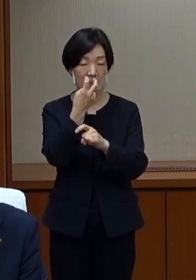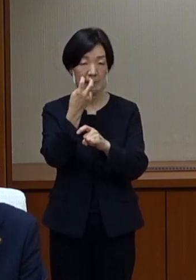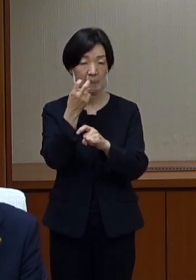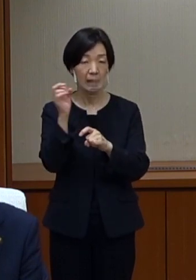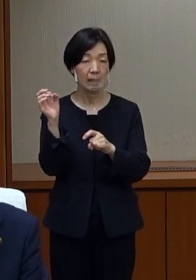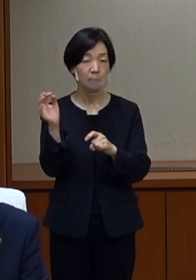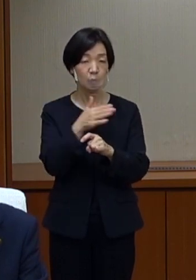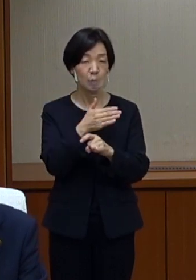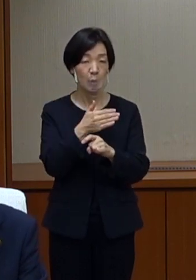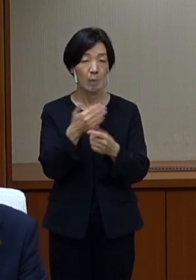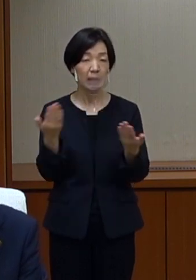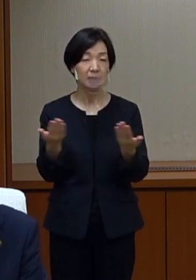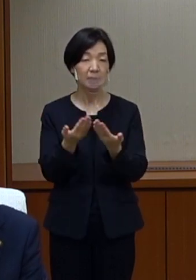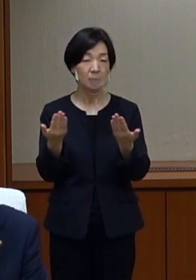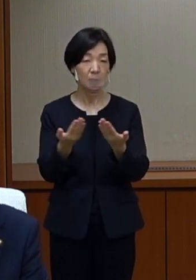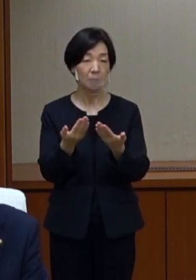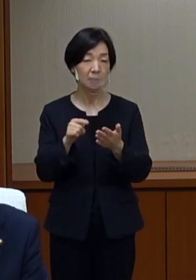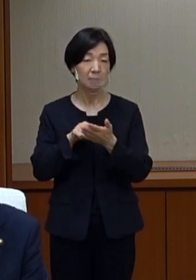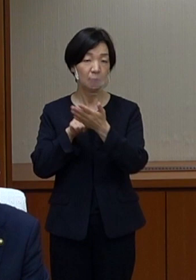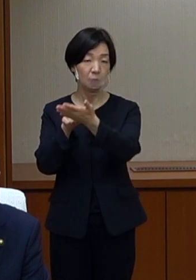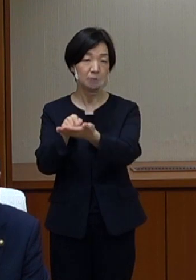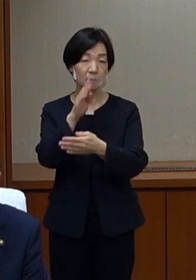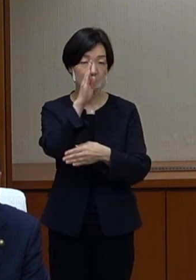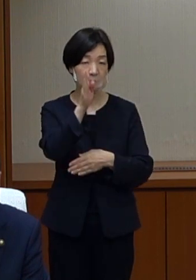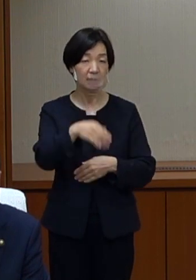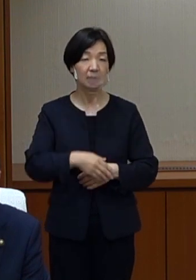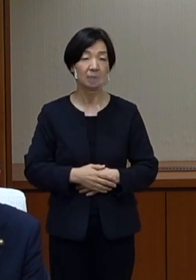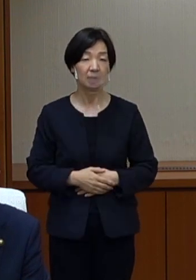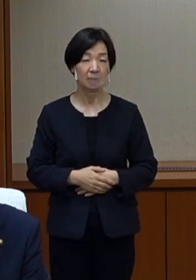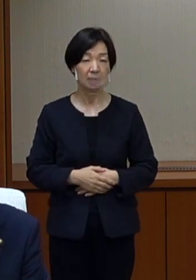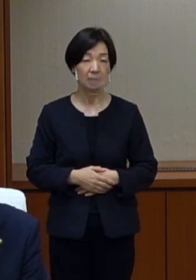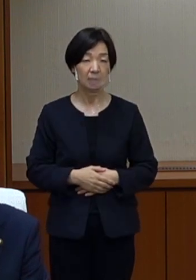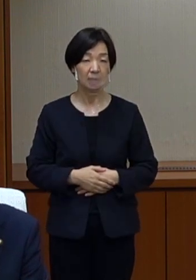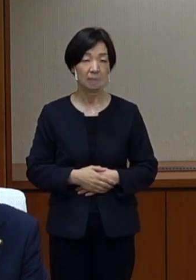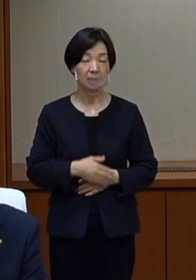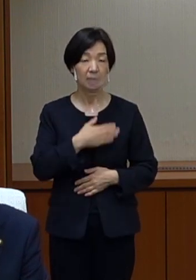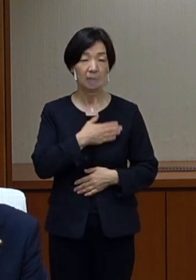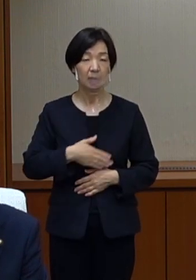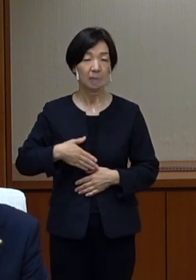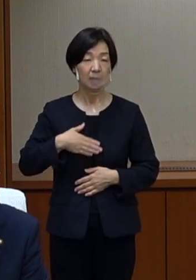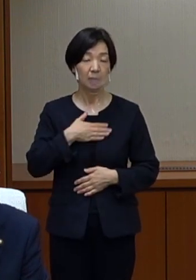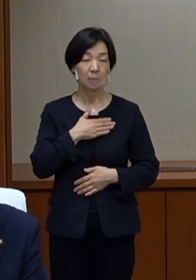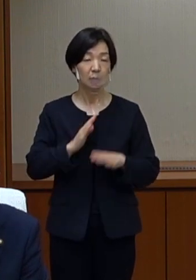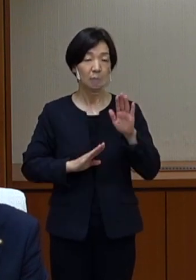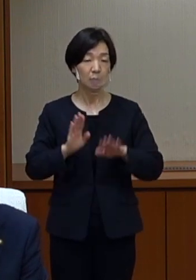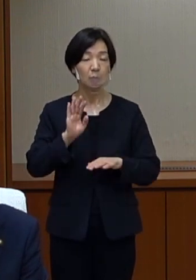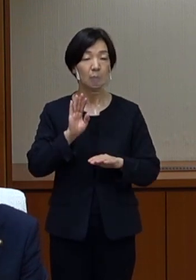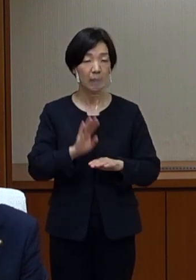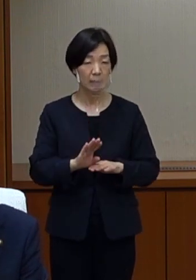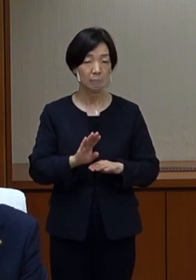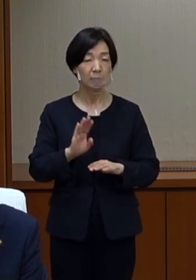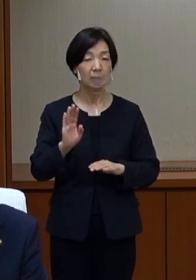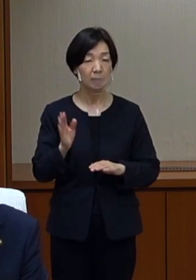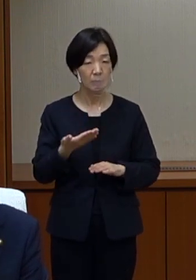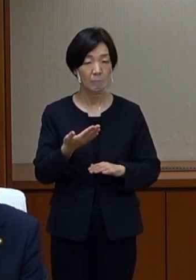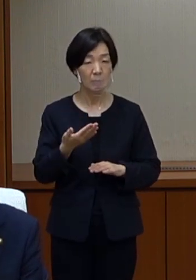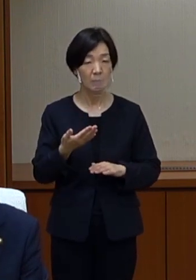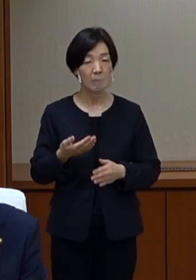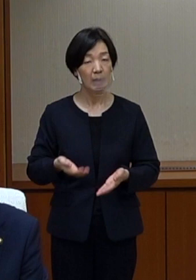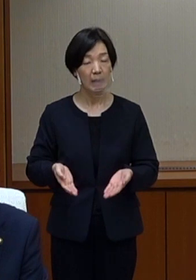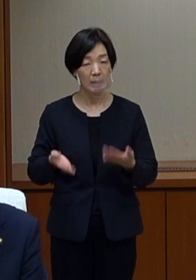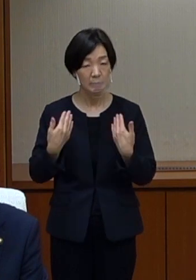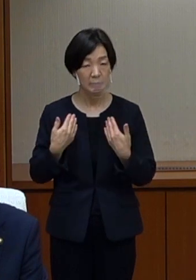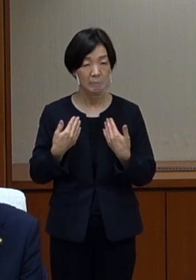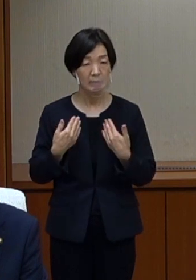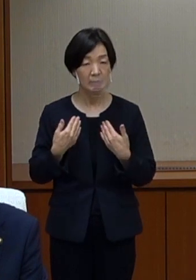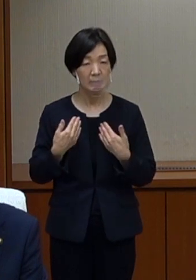業をご活用ください。有症状の方においても、症状が軽く